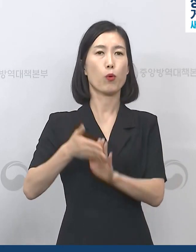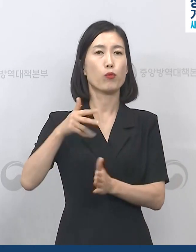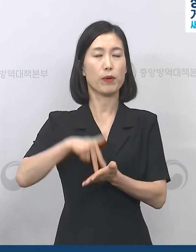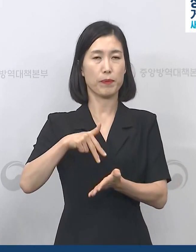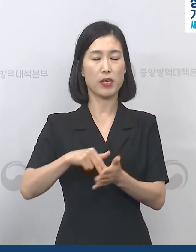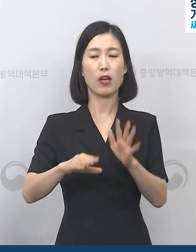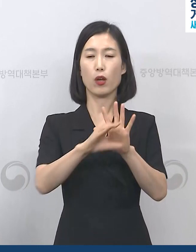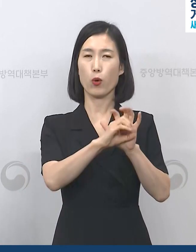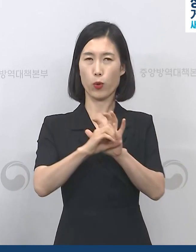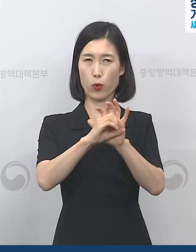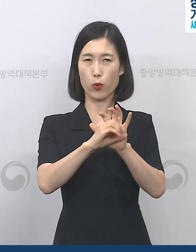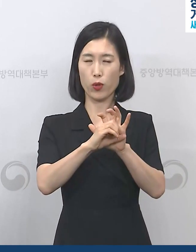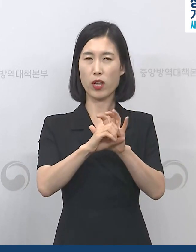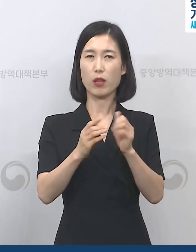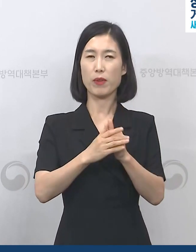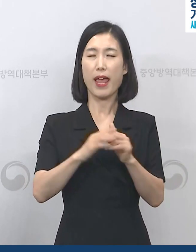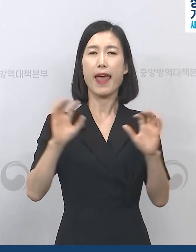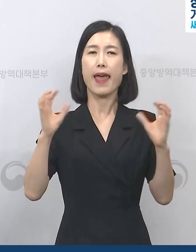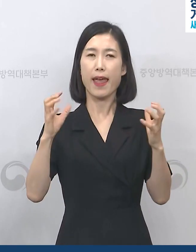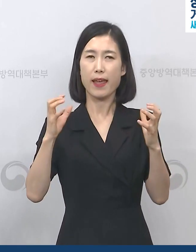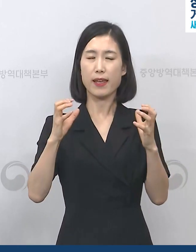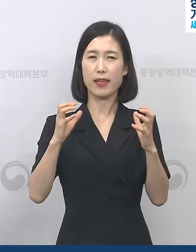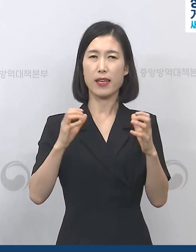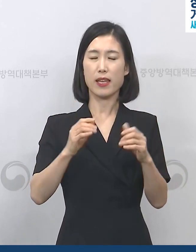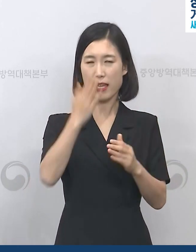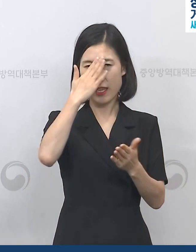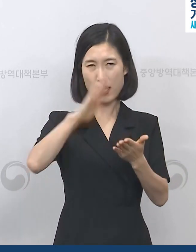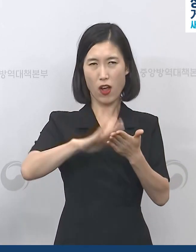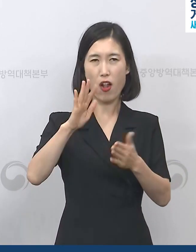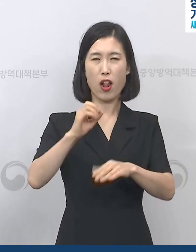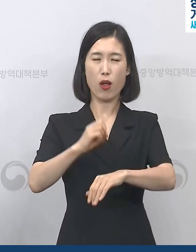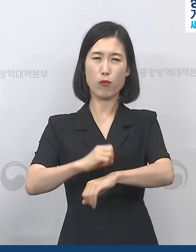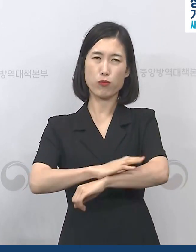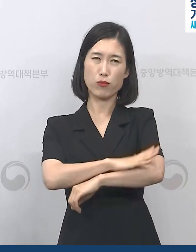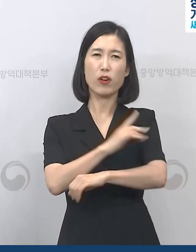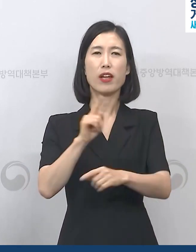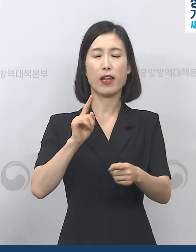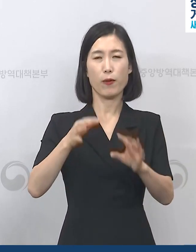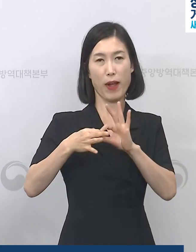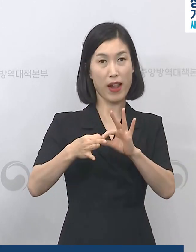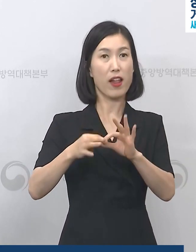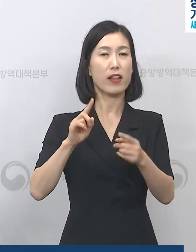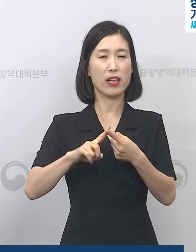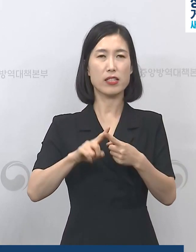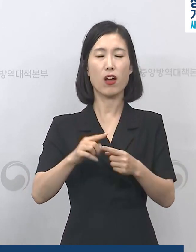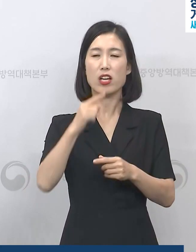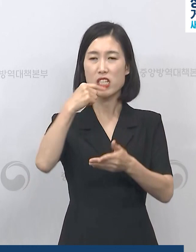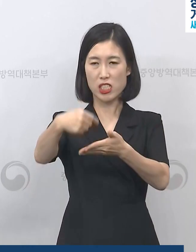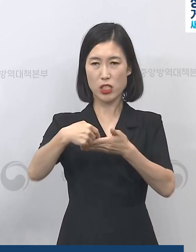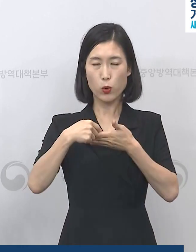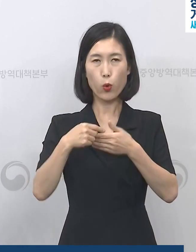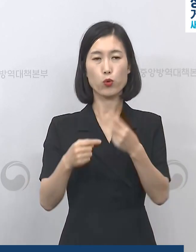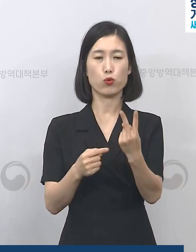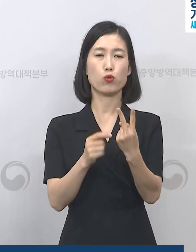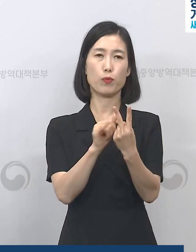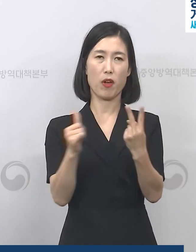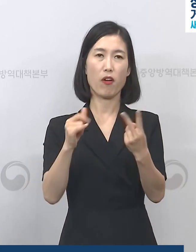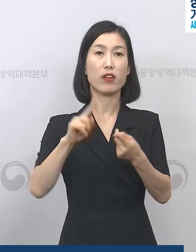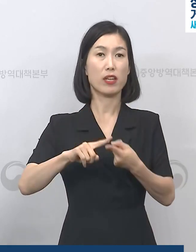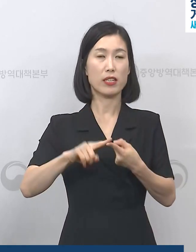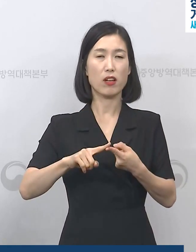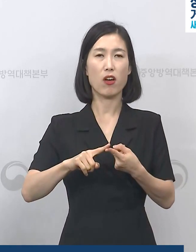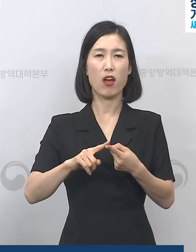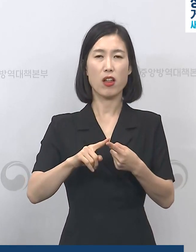중앙방역대책본부는 코로나19 연간 소아청소년 다기관 염증 증후군과 관련하여 신고된 두 건의 사례에